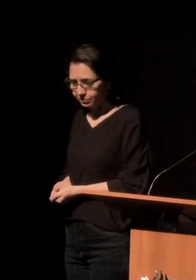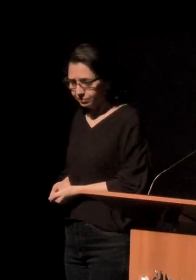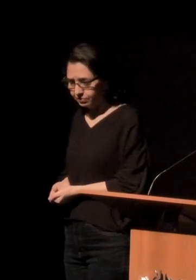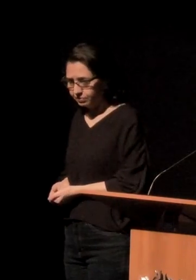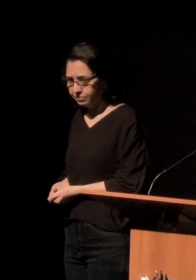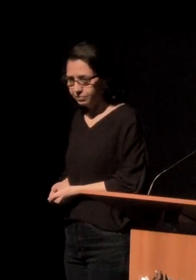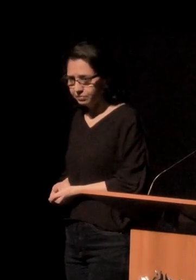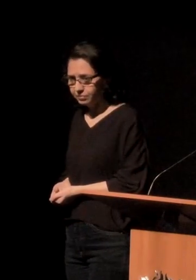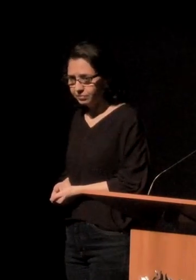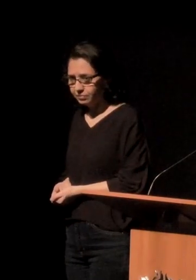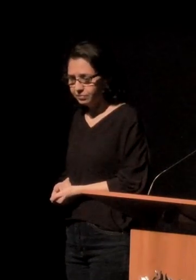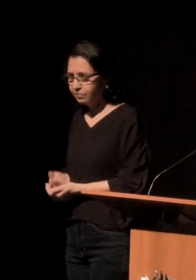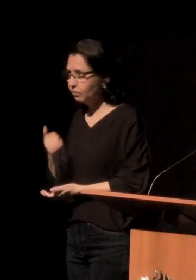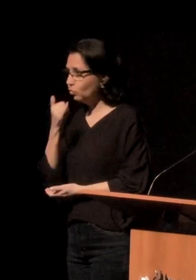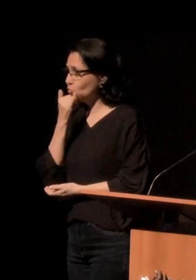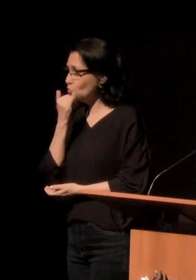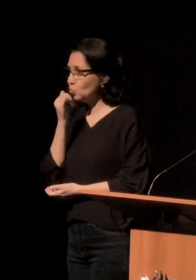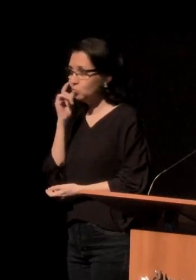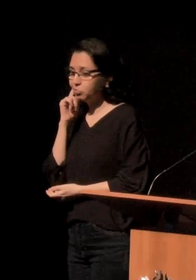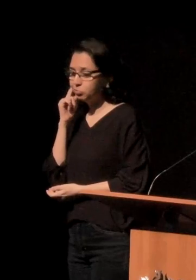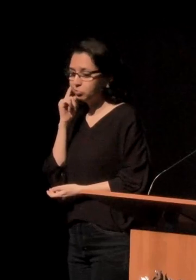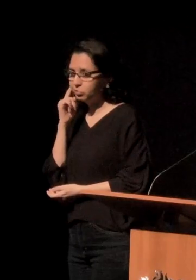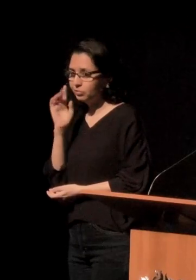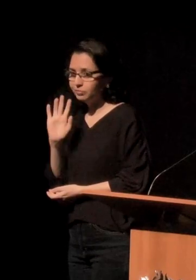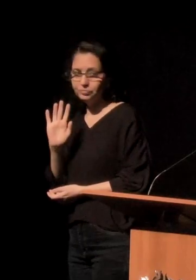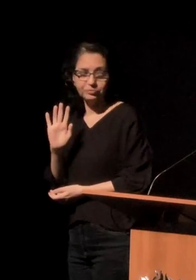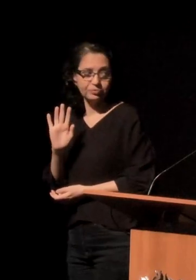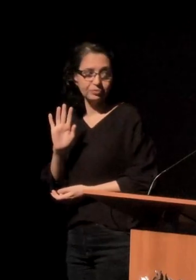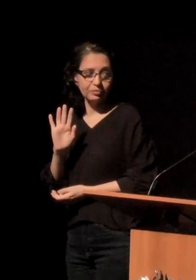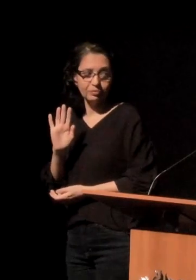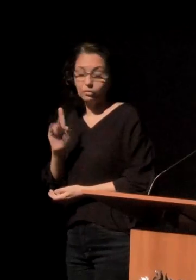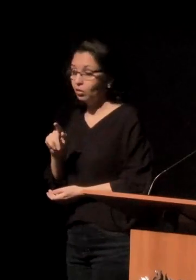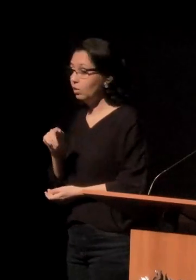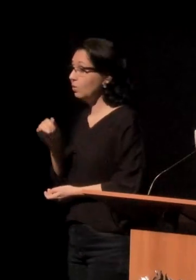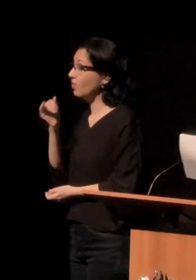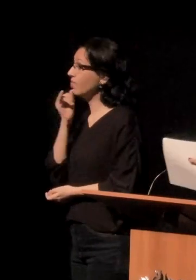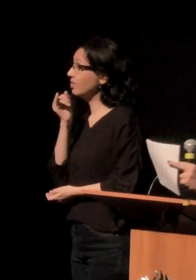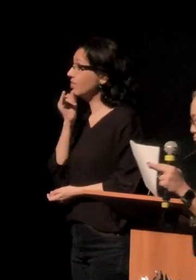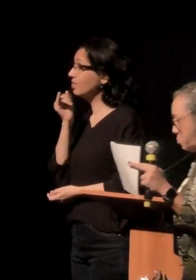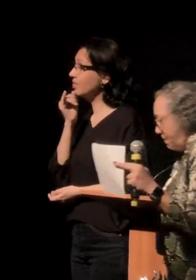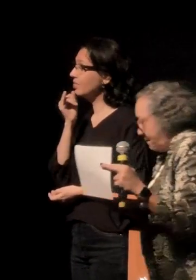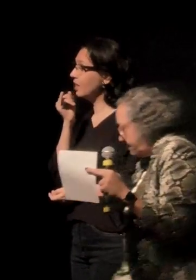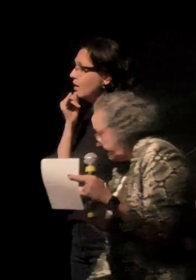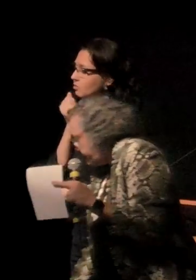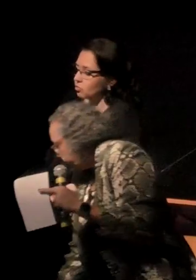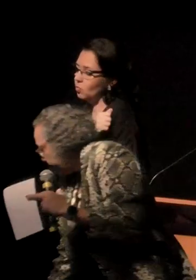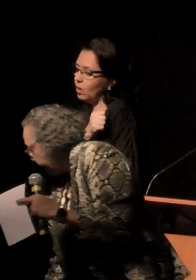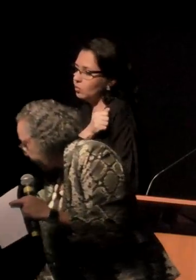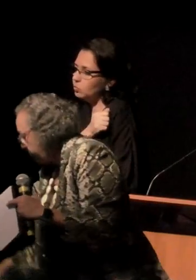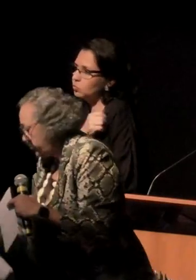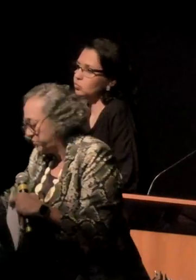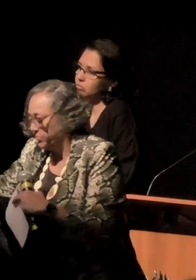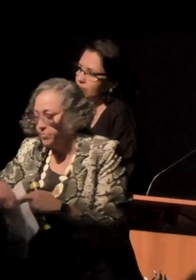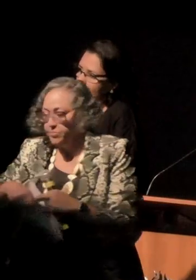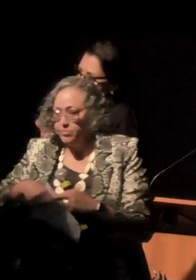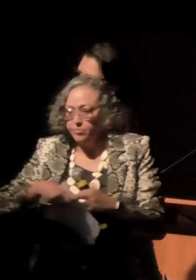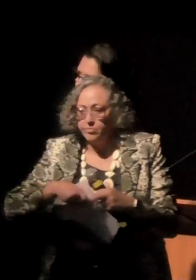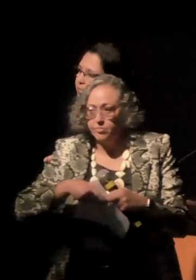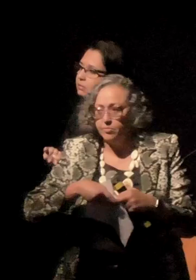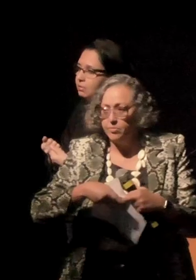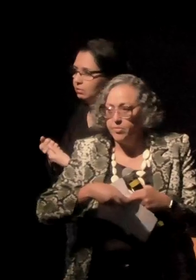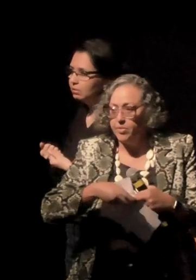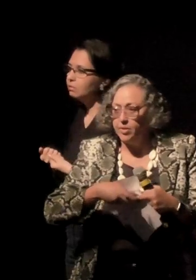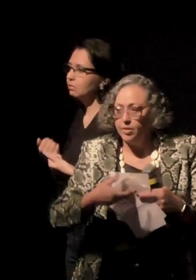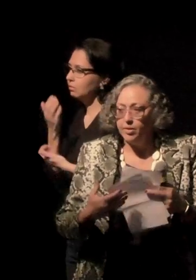olha só o teste de aceitabilidade ele tem que ser feito com todos